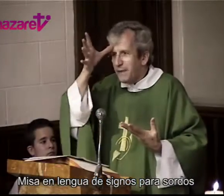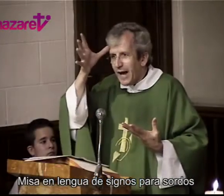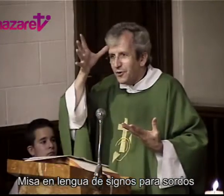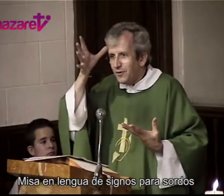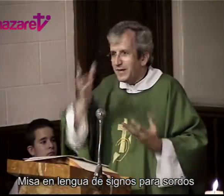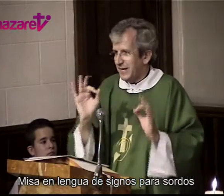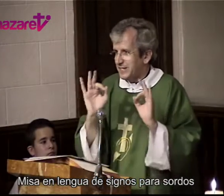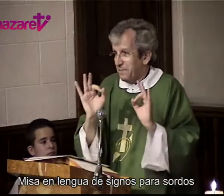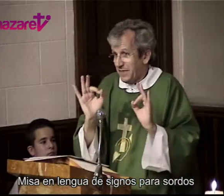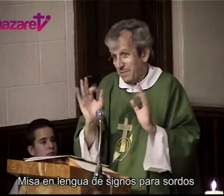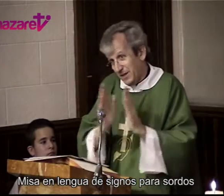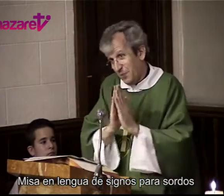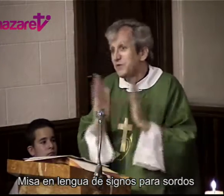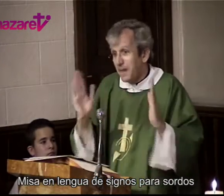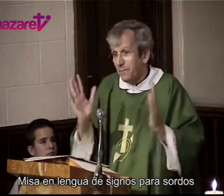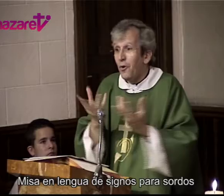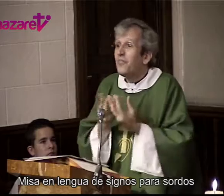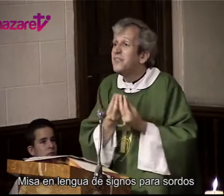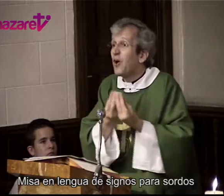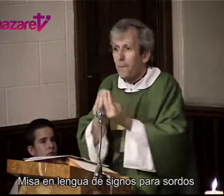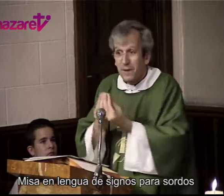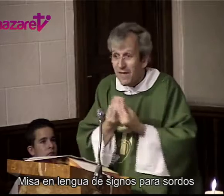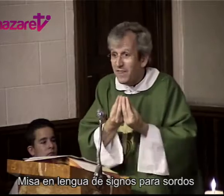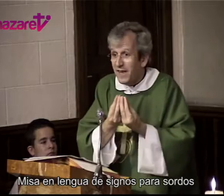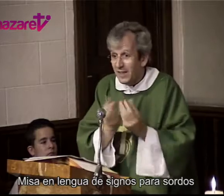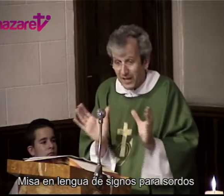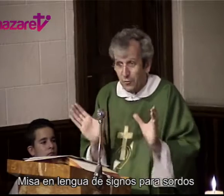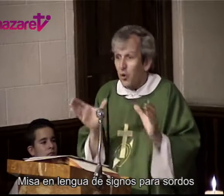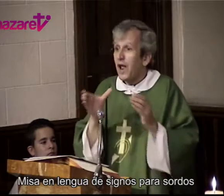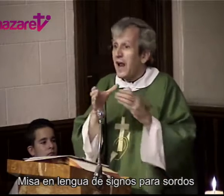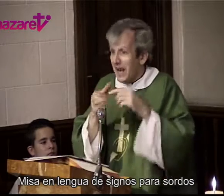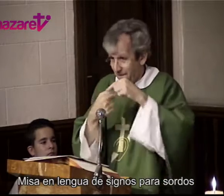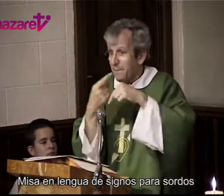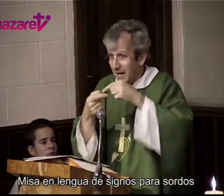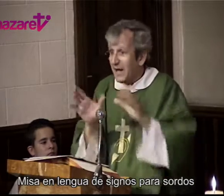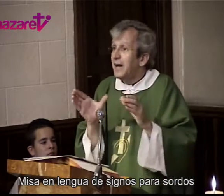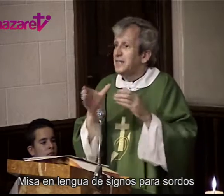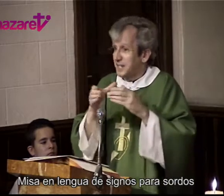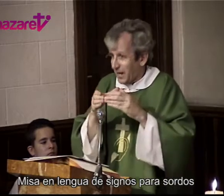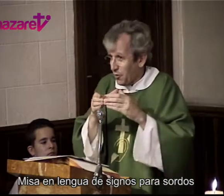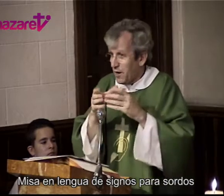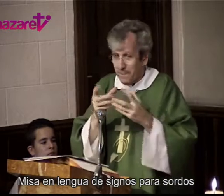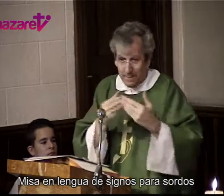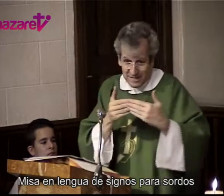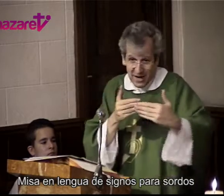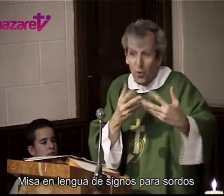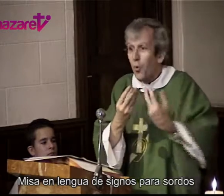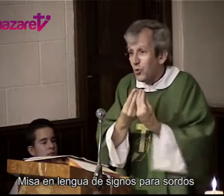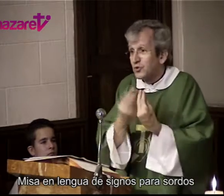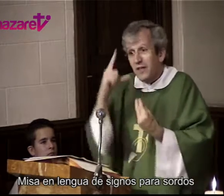verano es especialmente un tiempo de convivencia, de que a lo mejor la familia se reúne para pasar unos